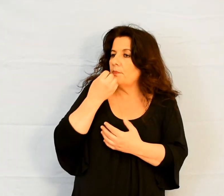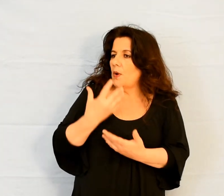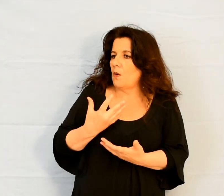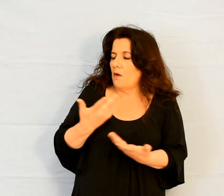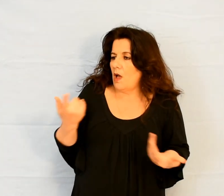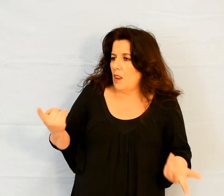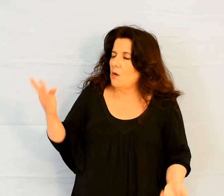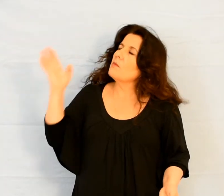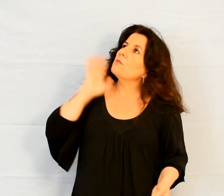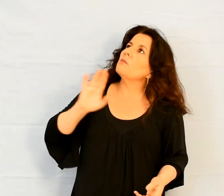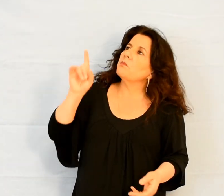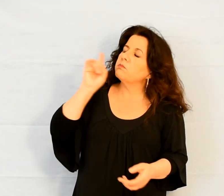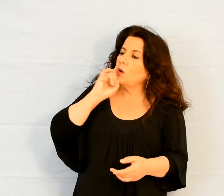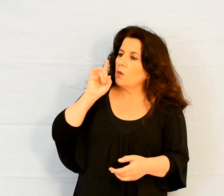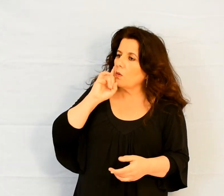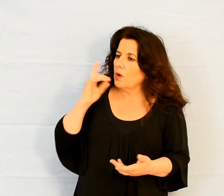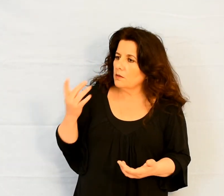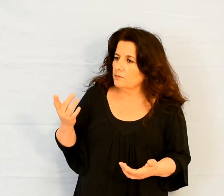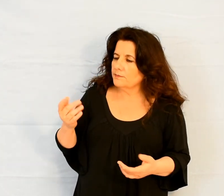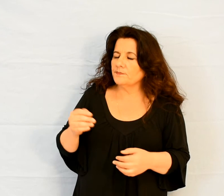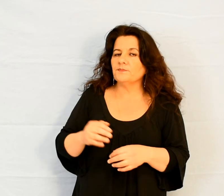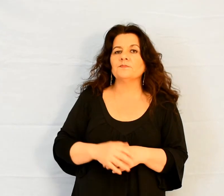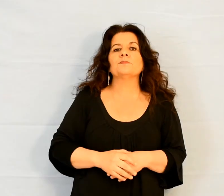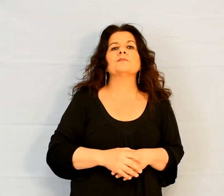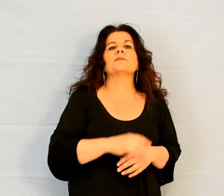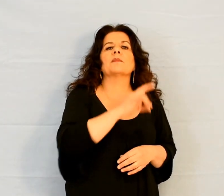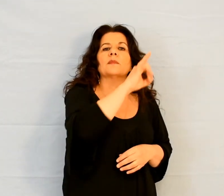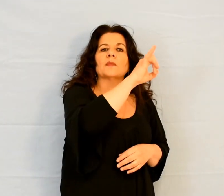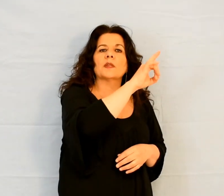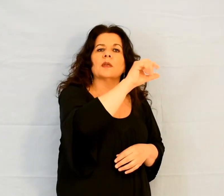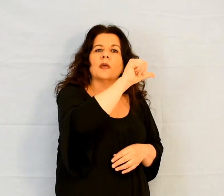Anne l'envoya toujours ligoter au grand prêtre Caïphe.